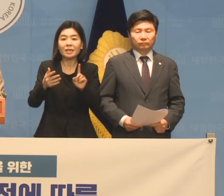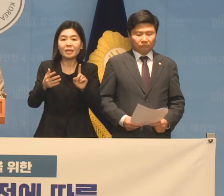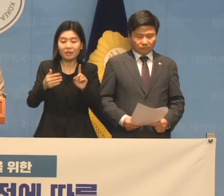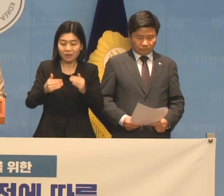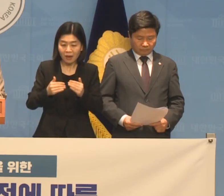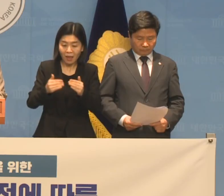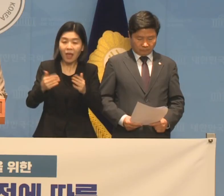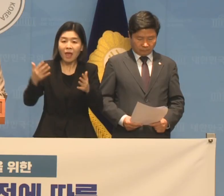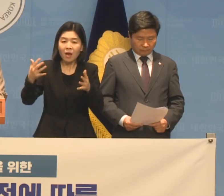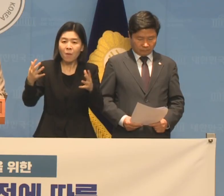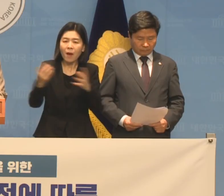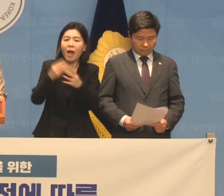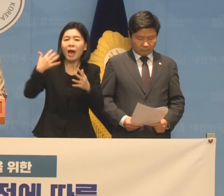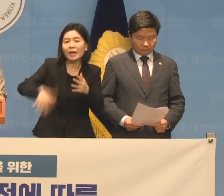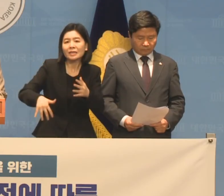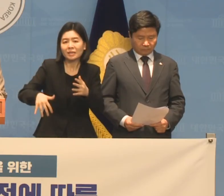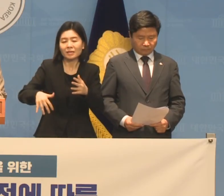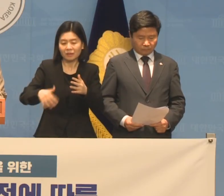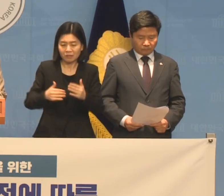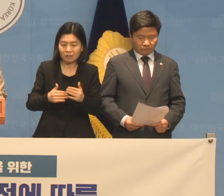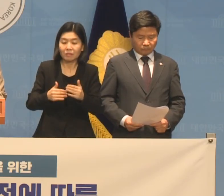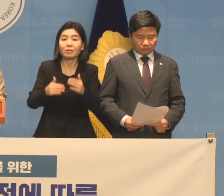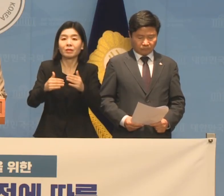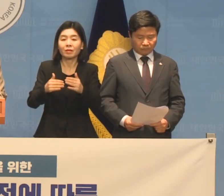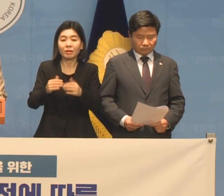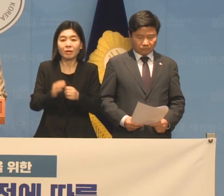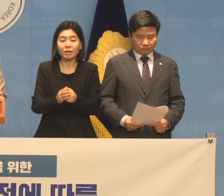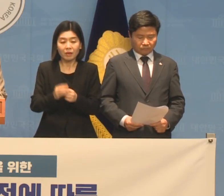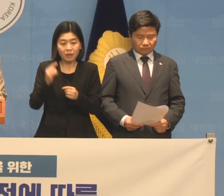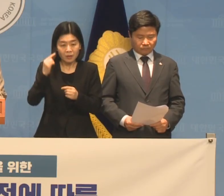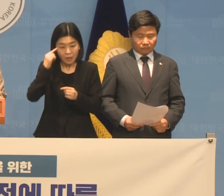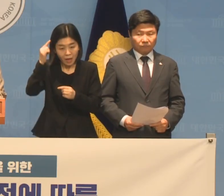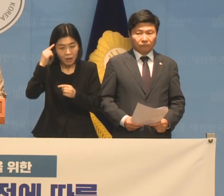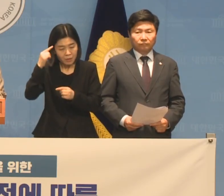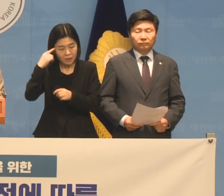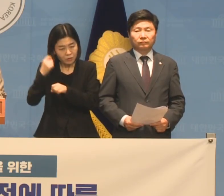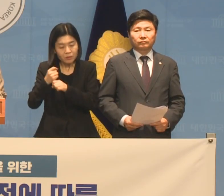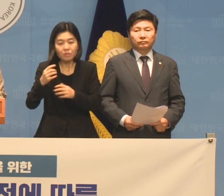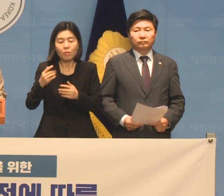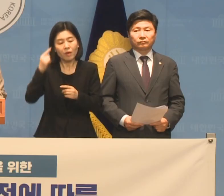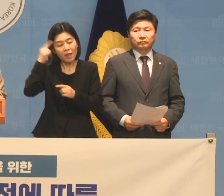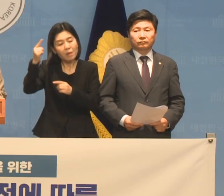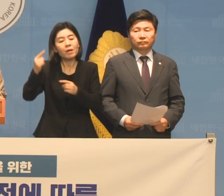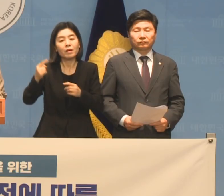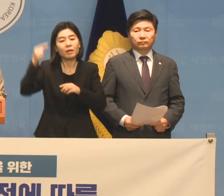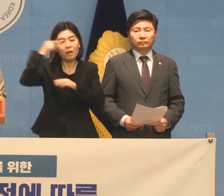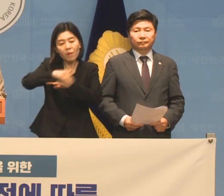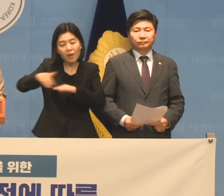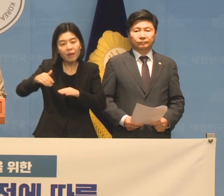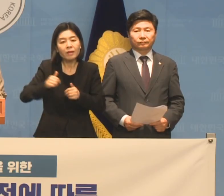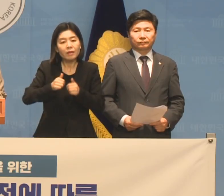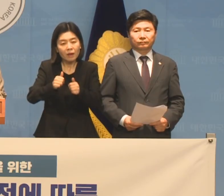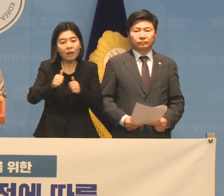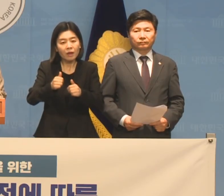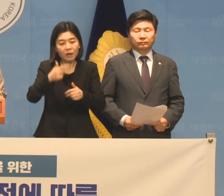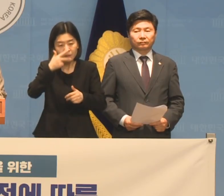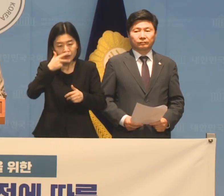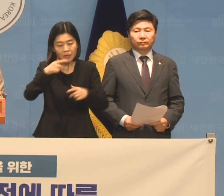1단계조차 마무리되지 못했고 개발계획에 따라 추진되는 평택시 지역개발